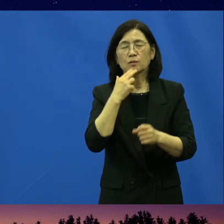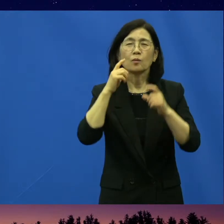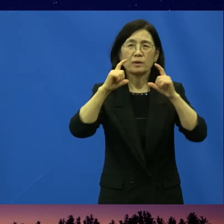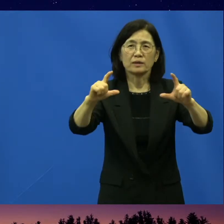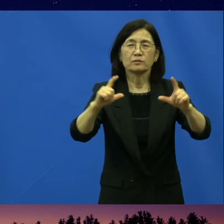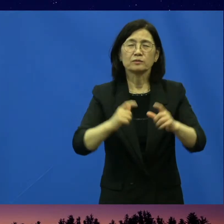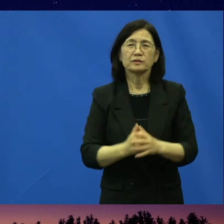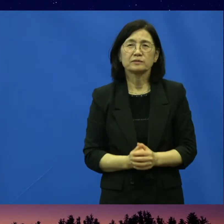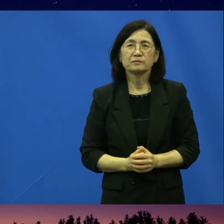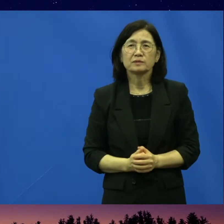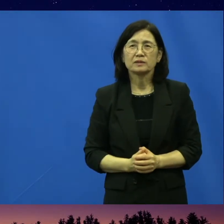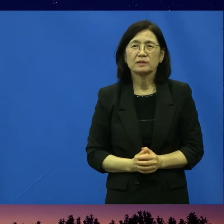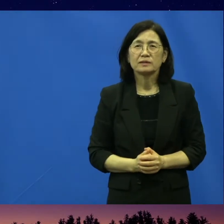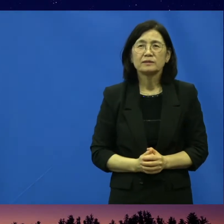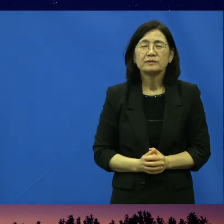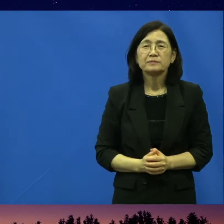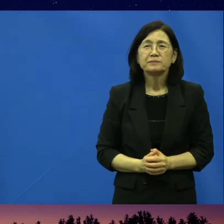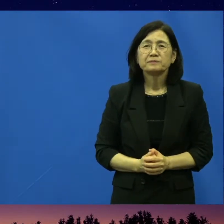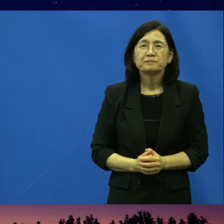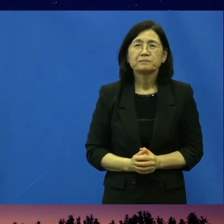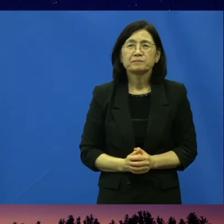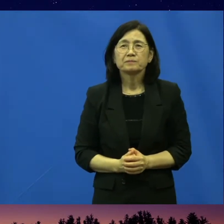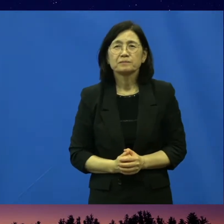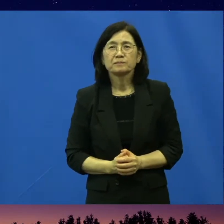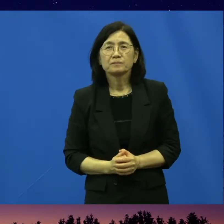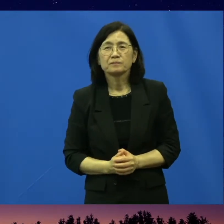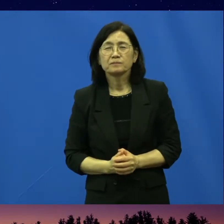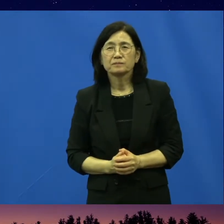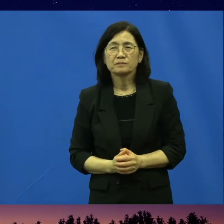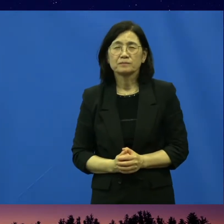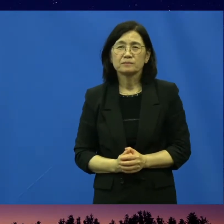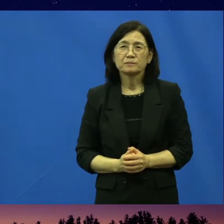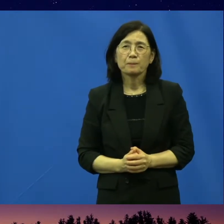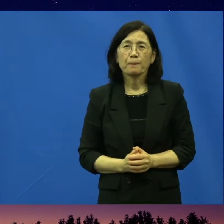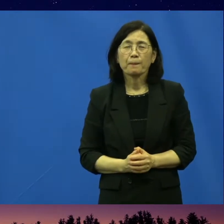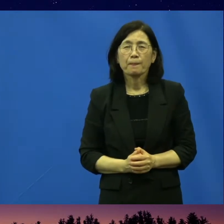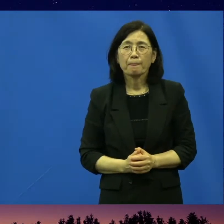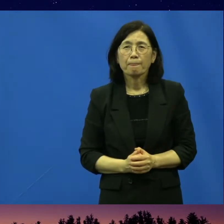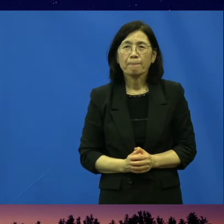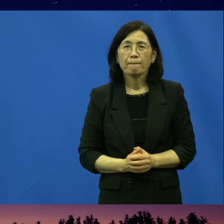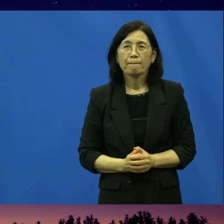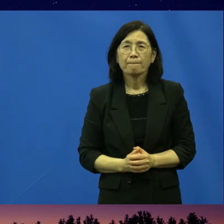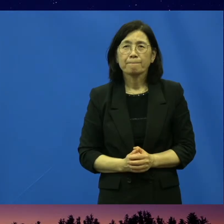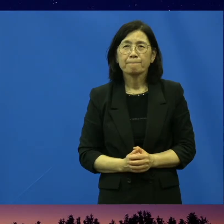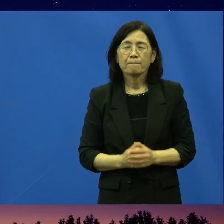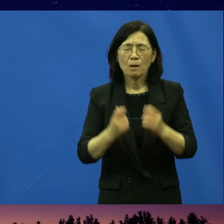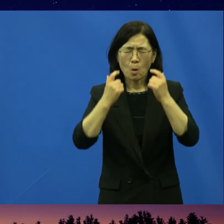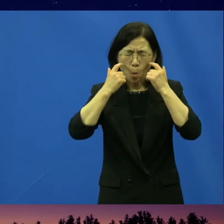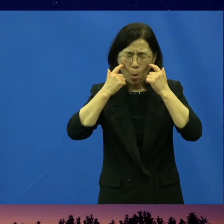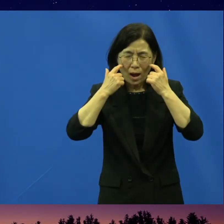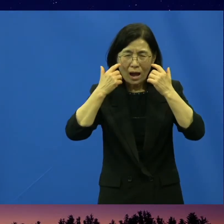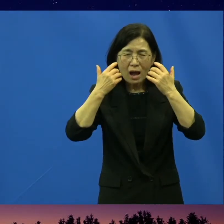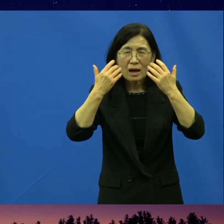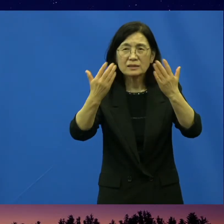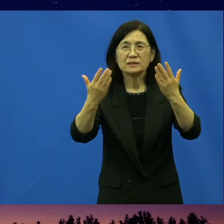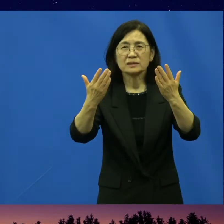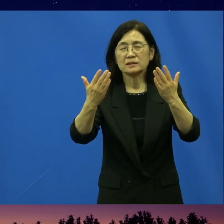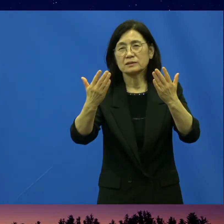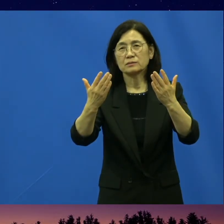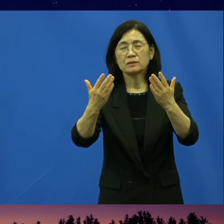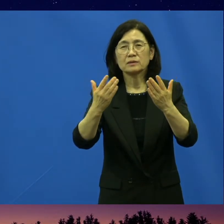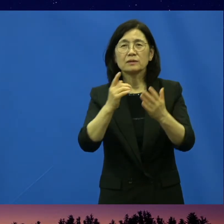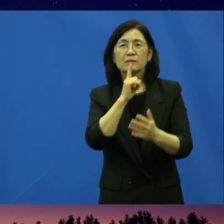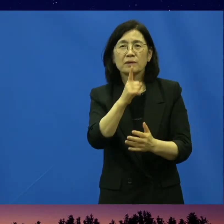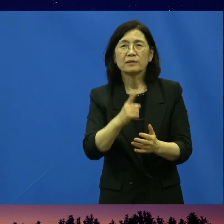아 진짜 도장을 찍어 몇 개 찍었어요. 부인할 수 없어요. 요한일서 4장 18절